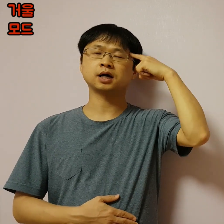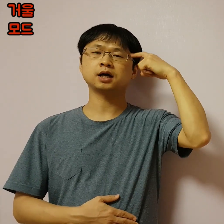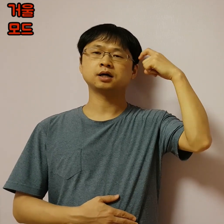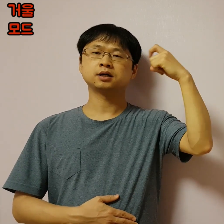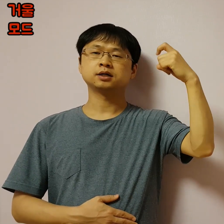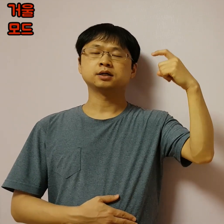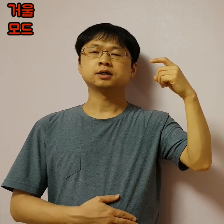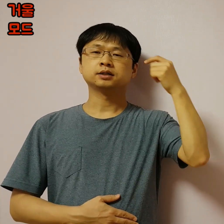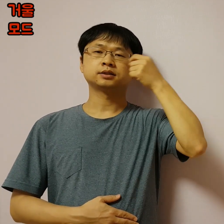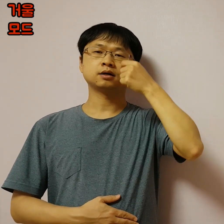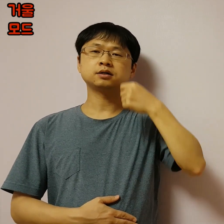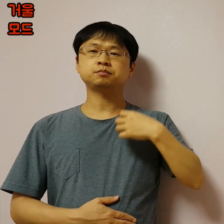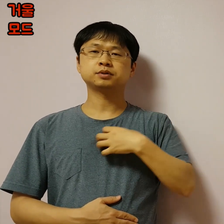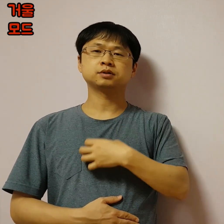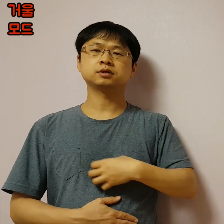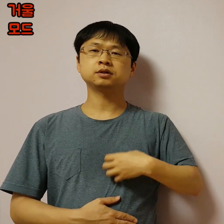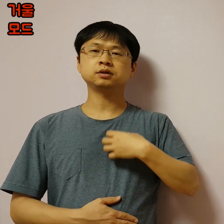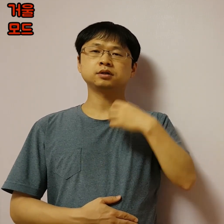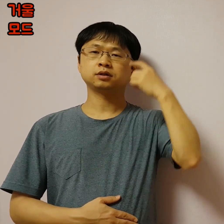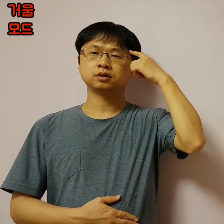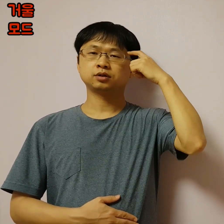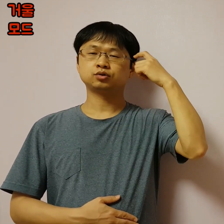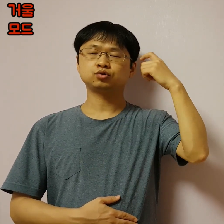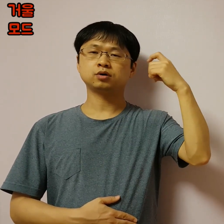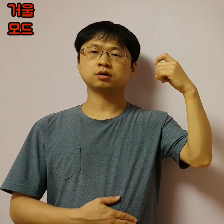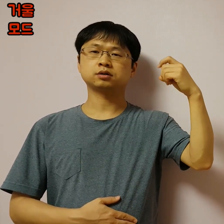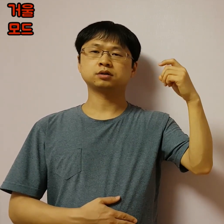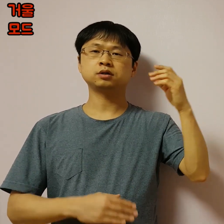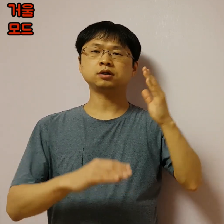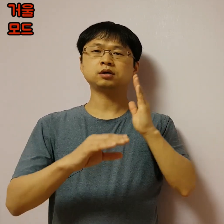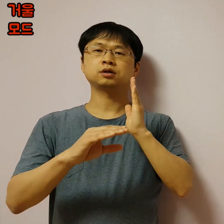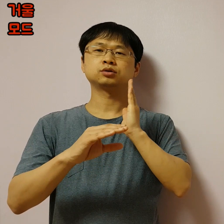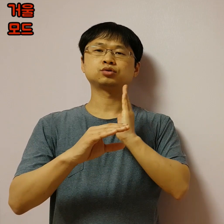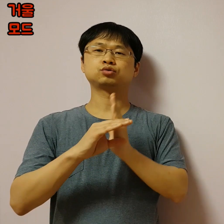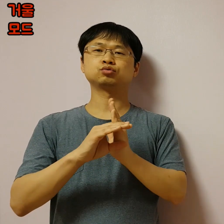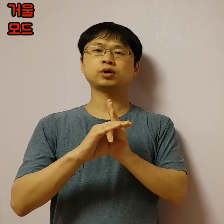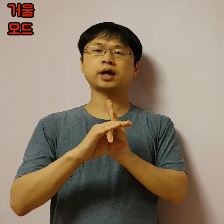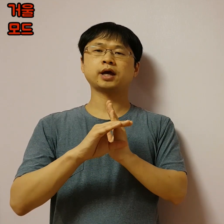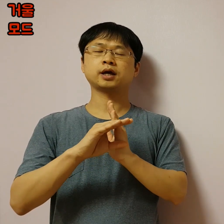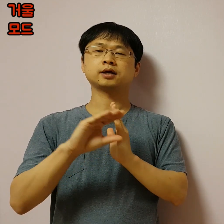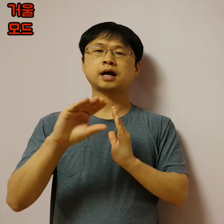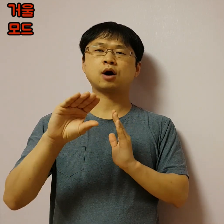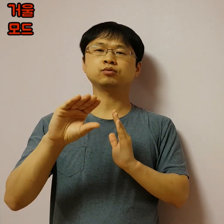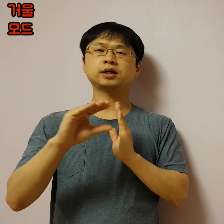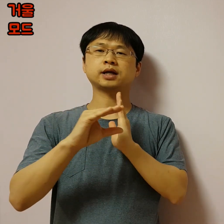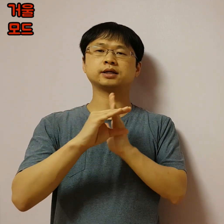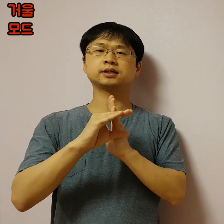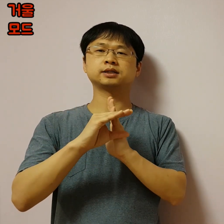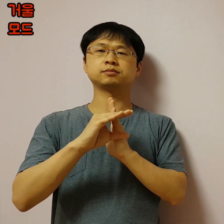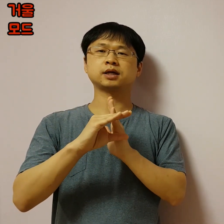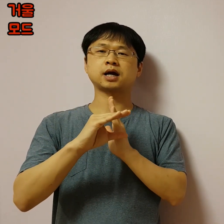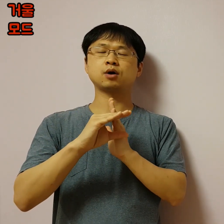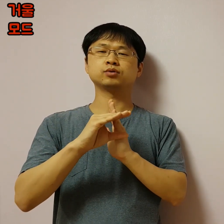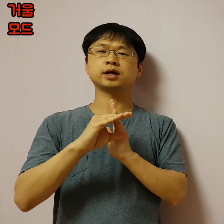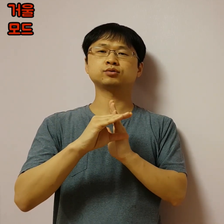됩니다. 서글픈 추억들 중에 가운데라는 뜻입니다. 가운데,